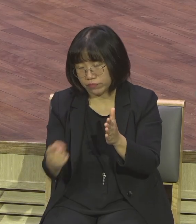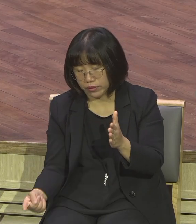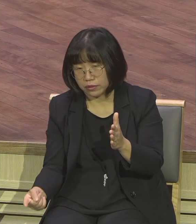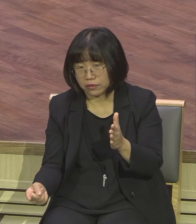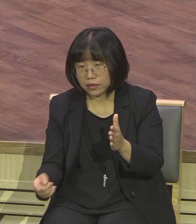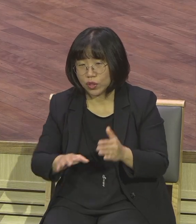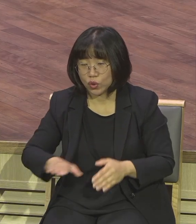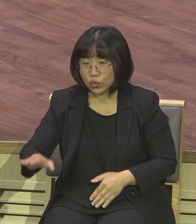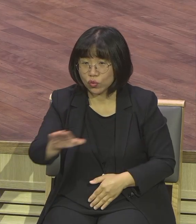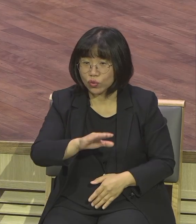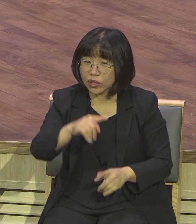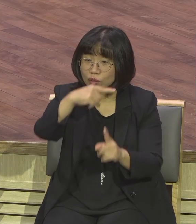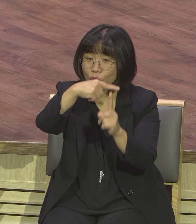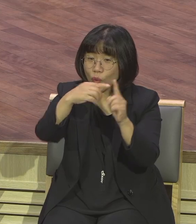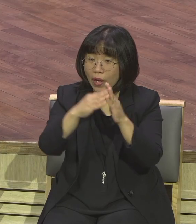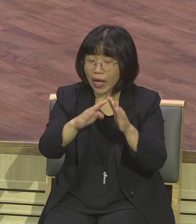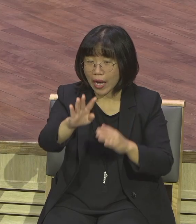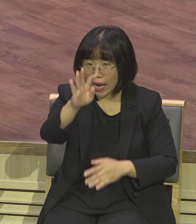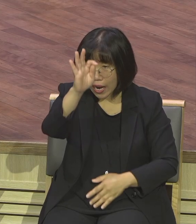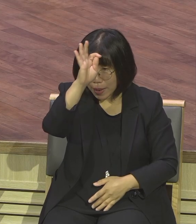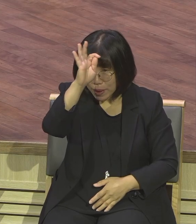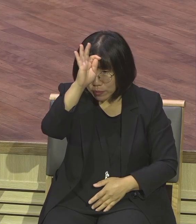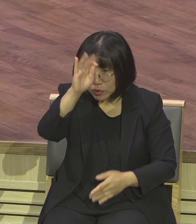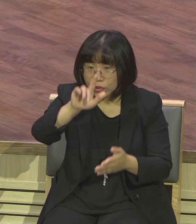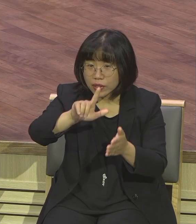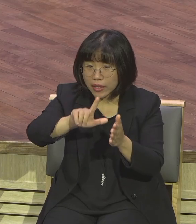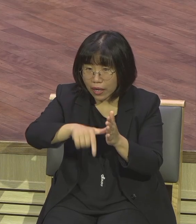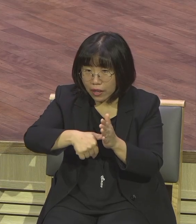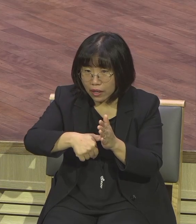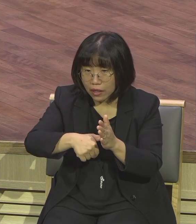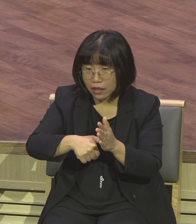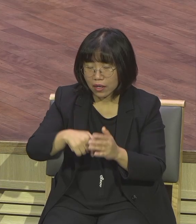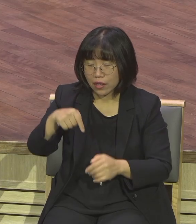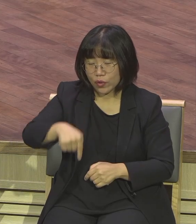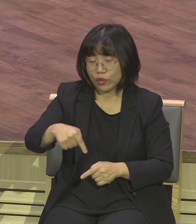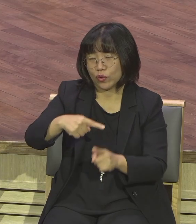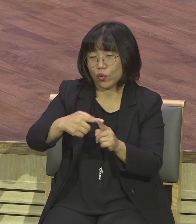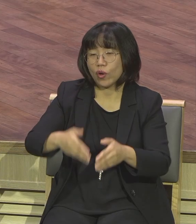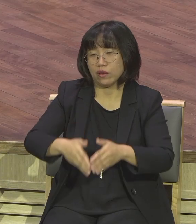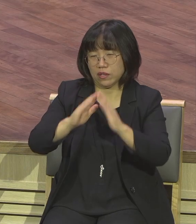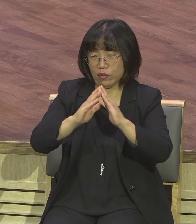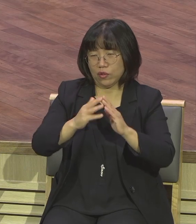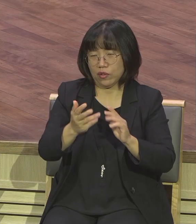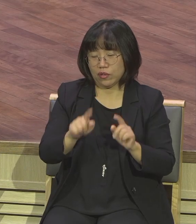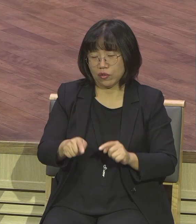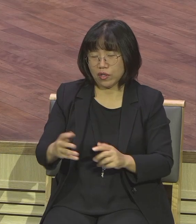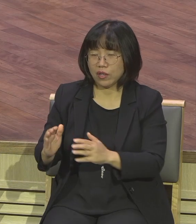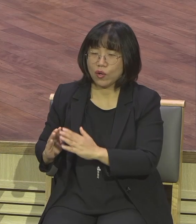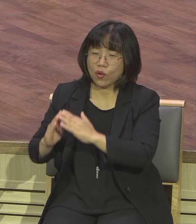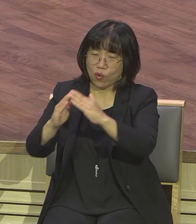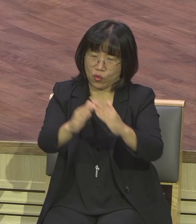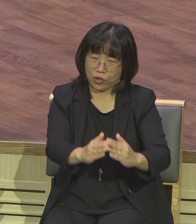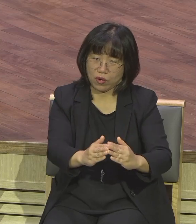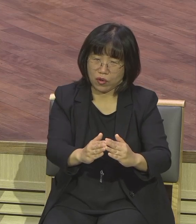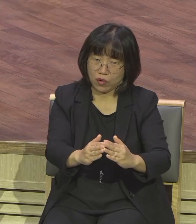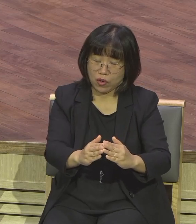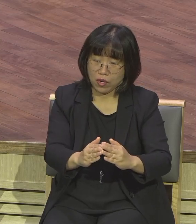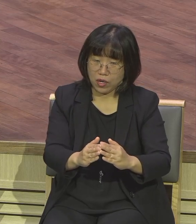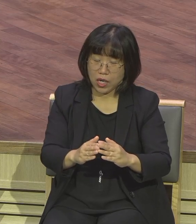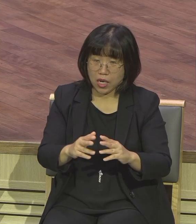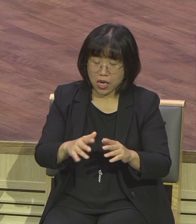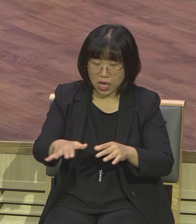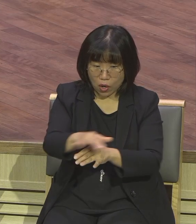지었어요. 목동에서 와가 교회 지을 때가 IMF 왔을 때예요. 하나님은 그런 거 상관없다니까요. 언약 잡은